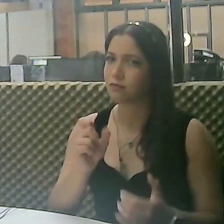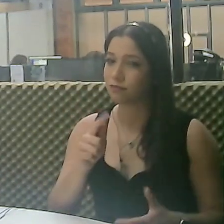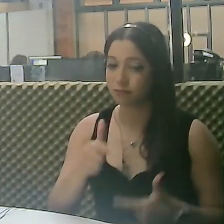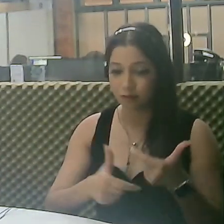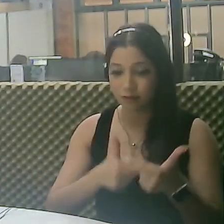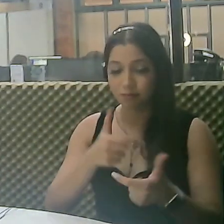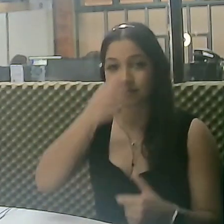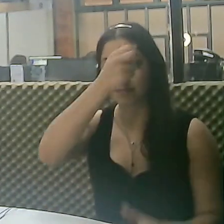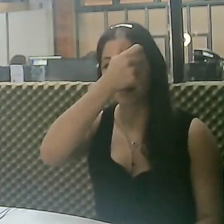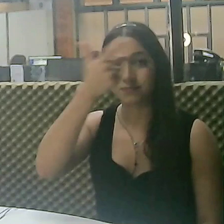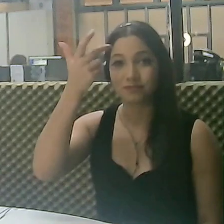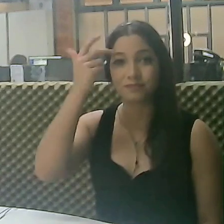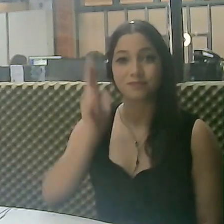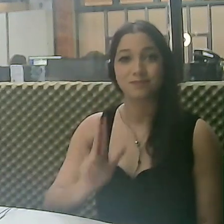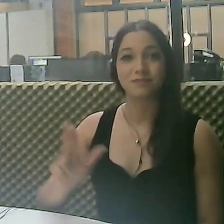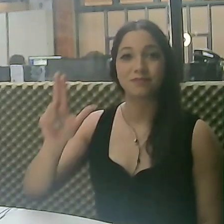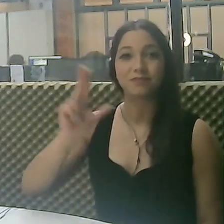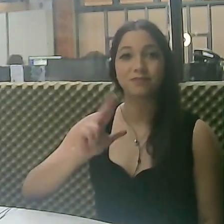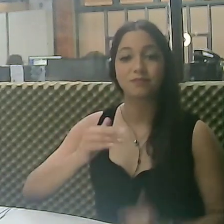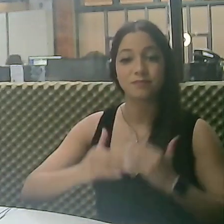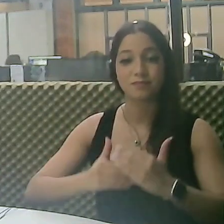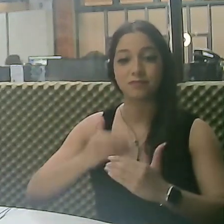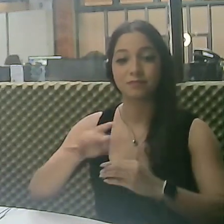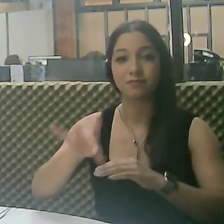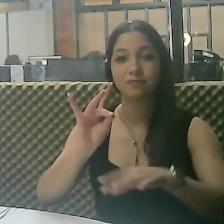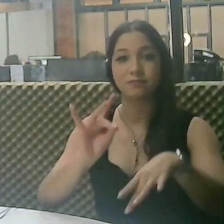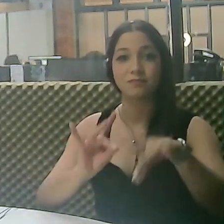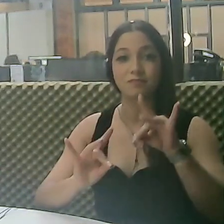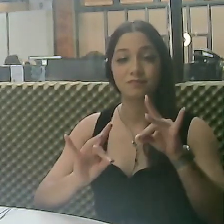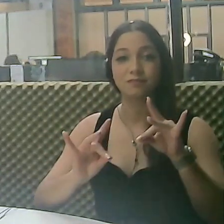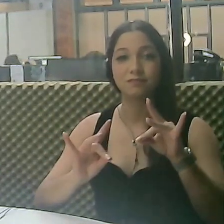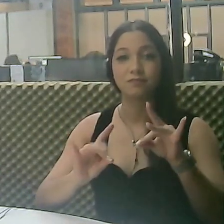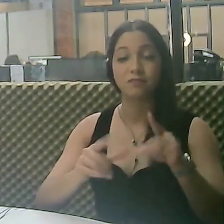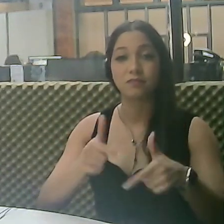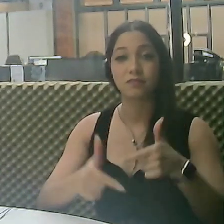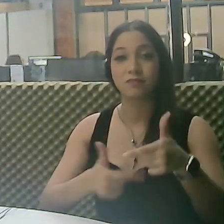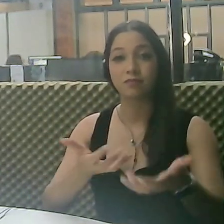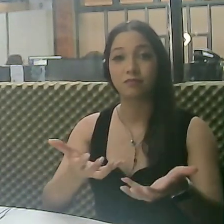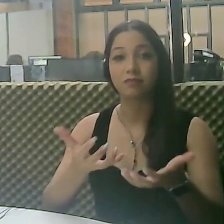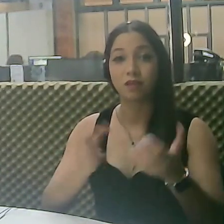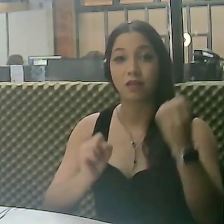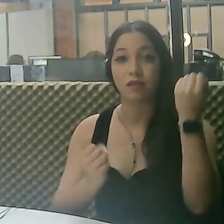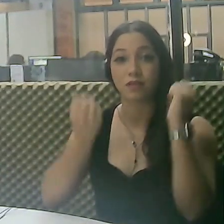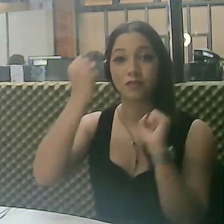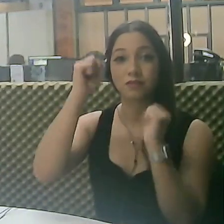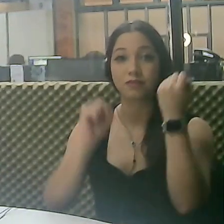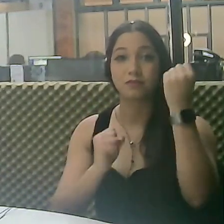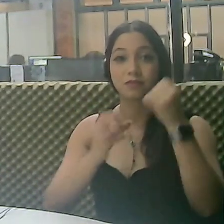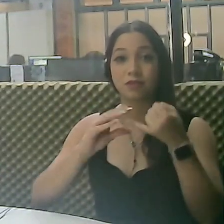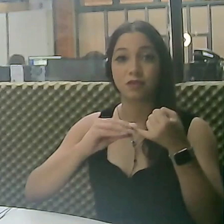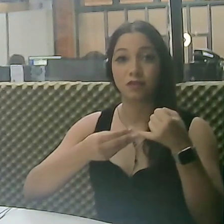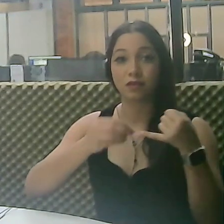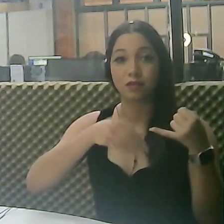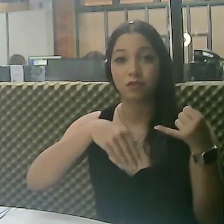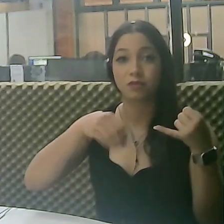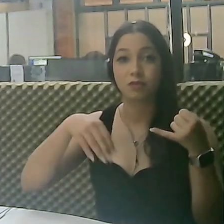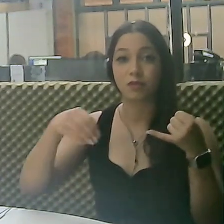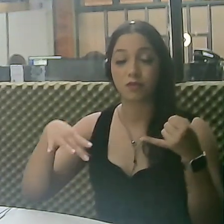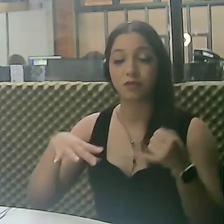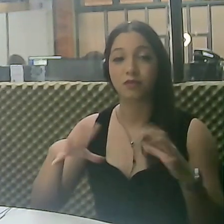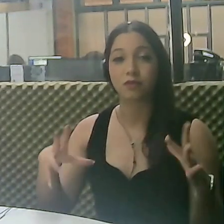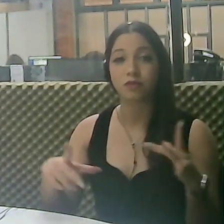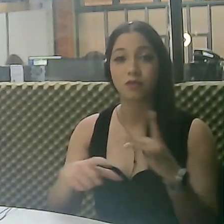trabalho, a Prefeitura de Uberlândia promove um processo seletivo para quem quer trabalhar em indústria do ramo de sementes. Ao todo,